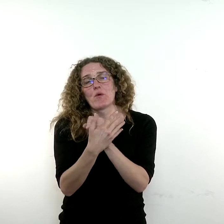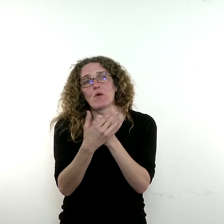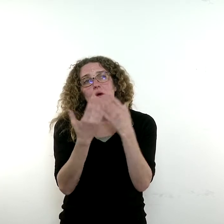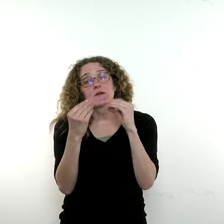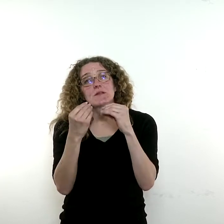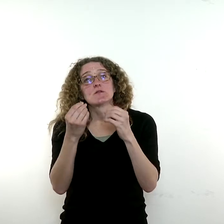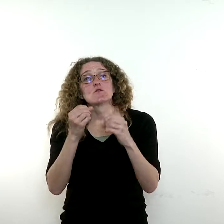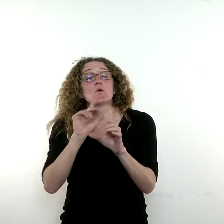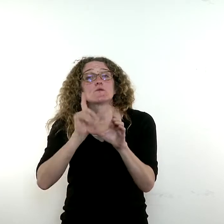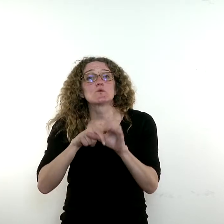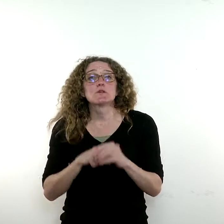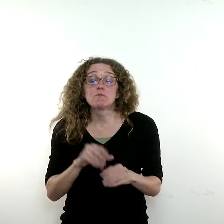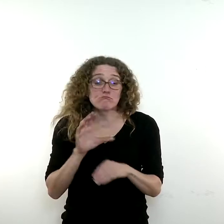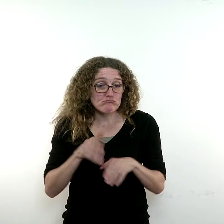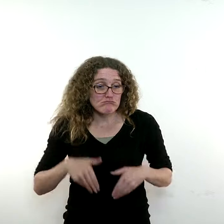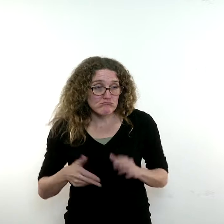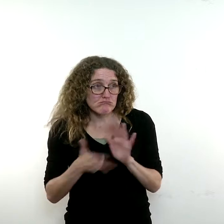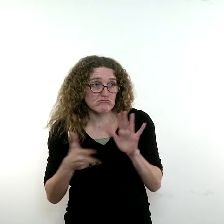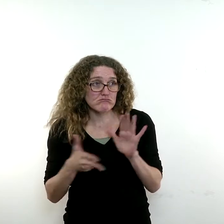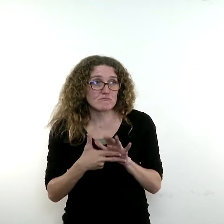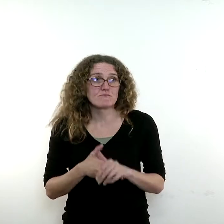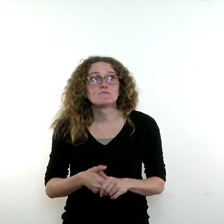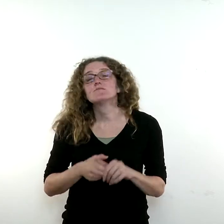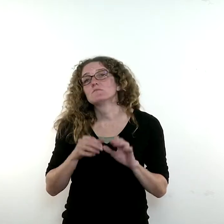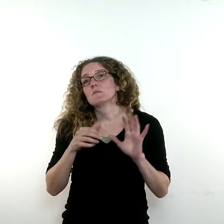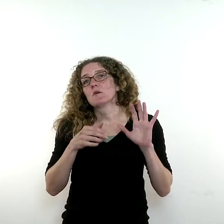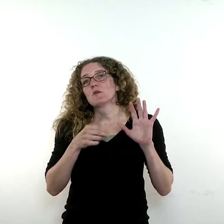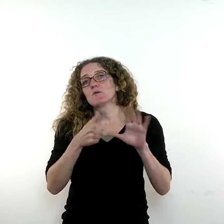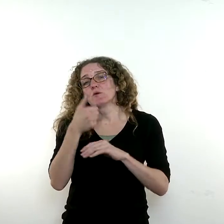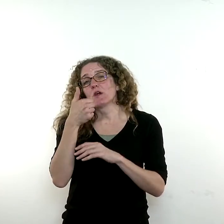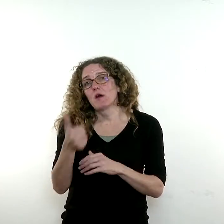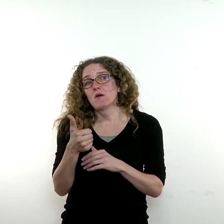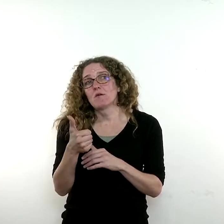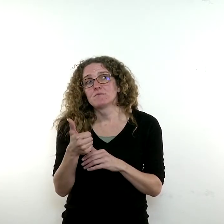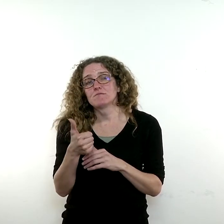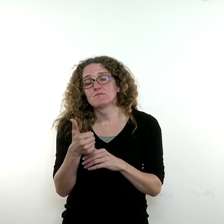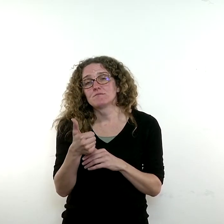à l'unanimité. Affaire 61, cession et réforme des véhicules.